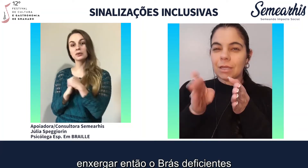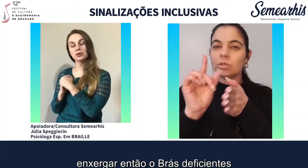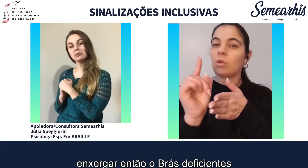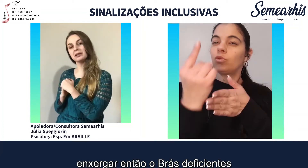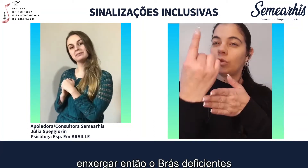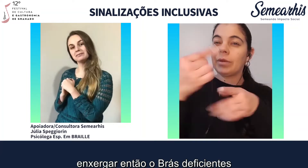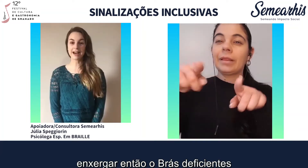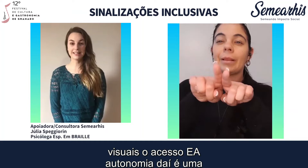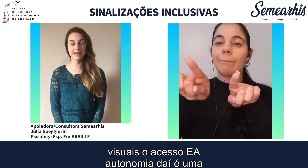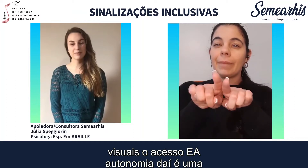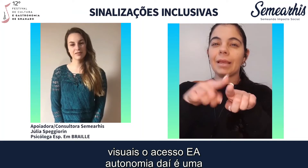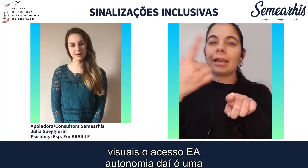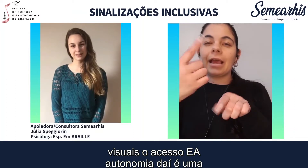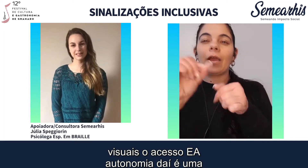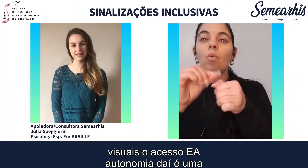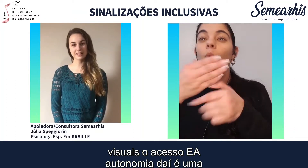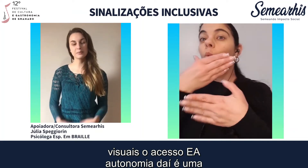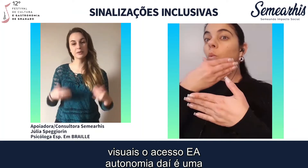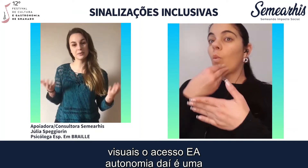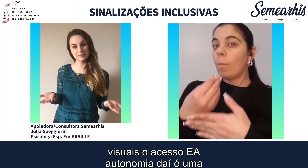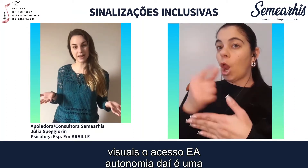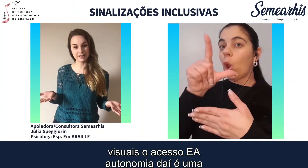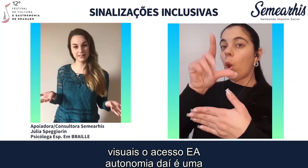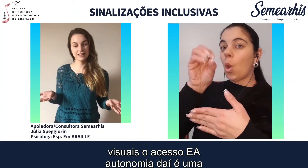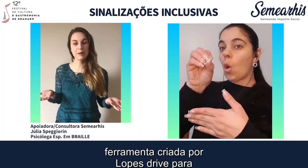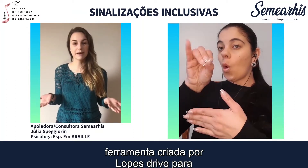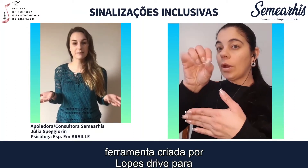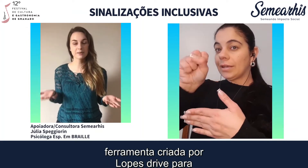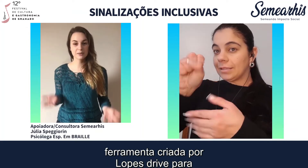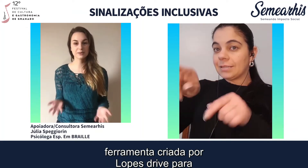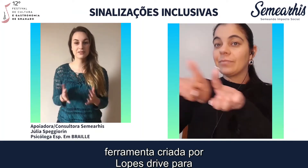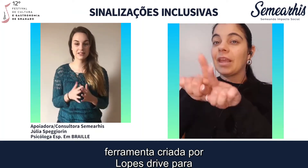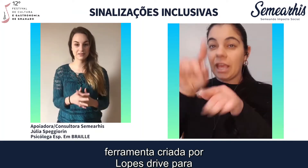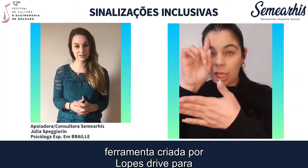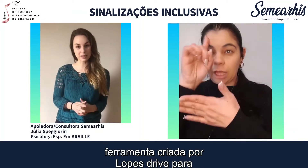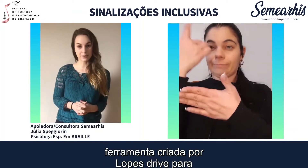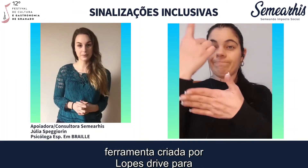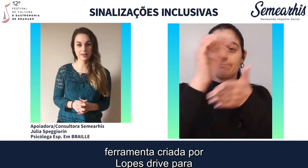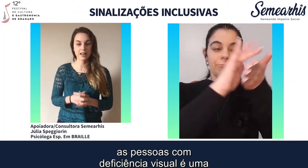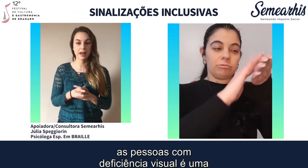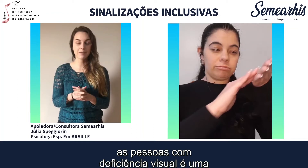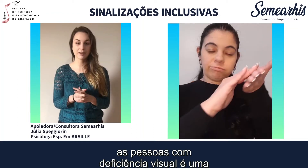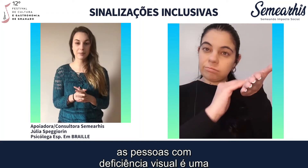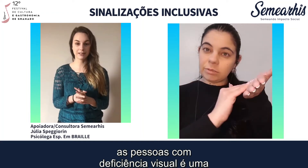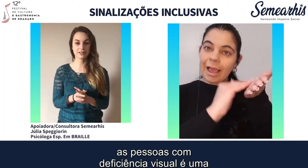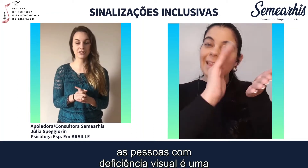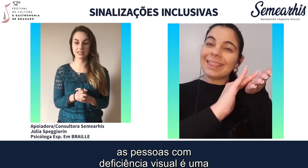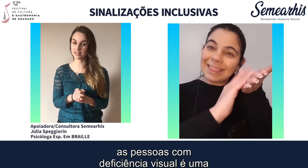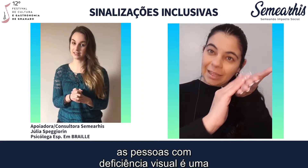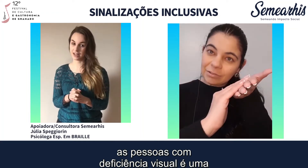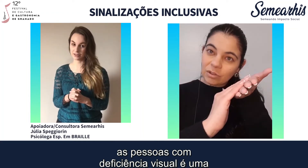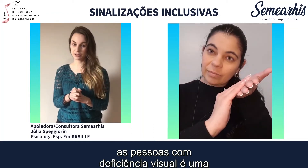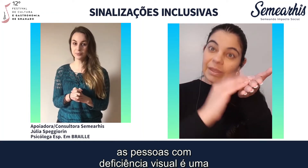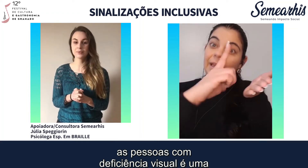e a autonomia. Braille é uma ferramenta criada por Louis Braille para as pessoas com deficiência visual. É uma ferramenta de